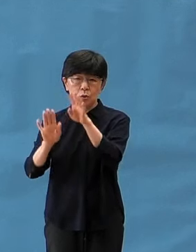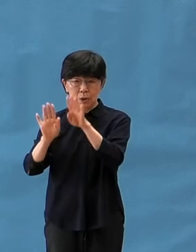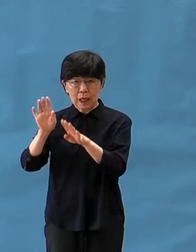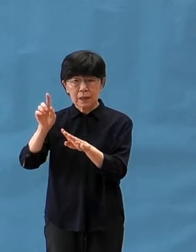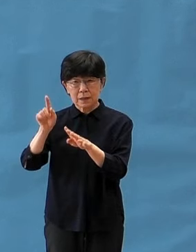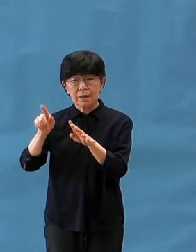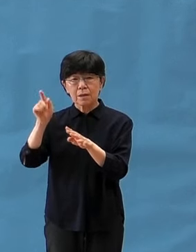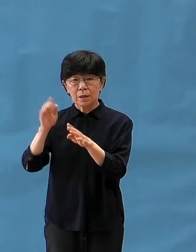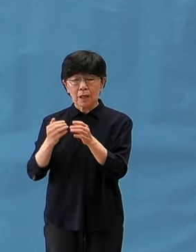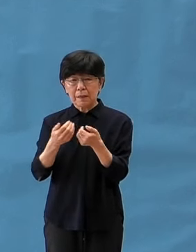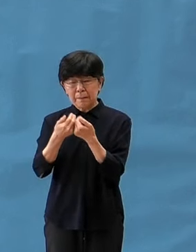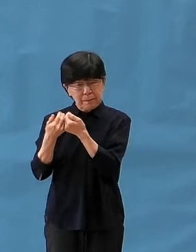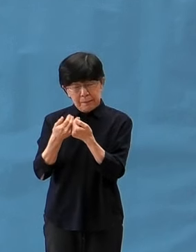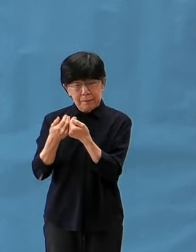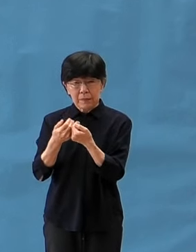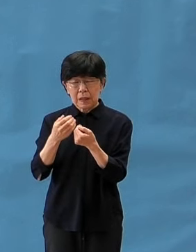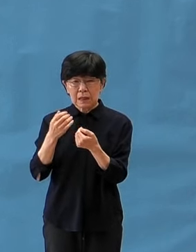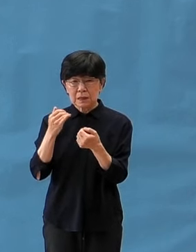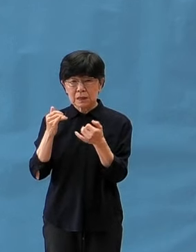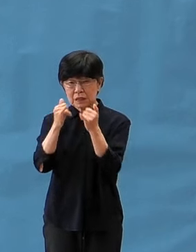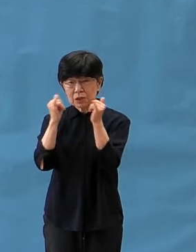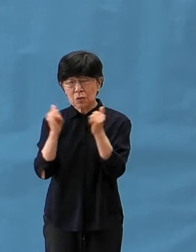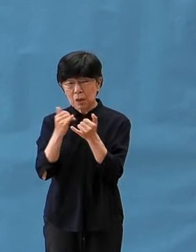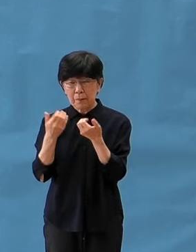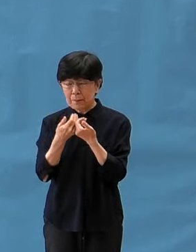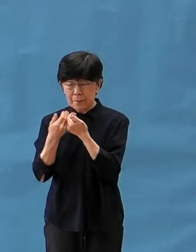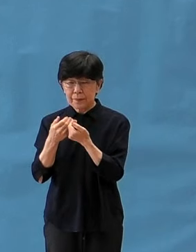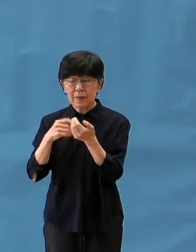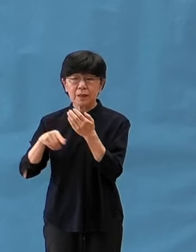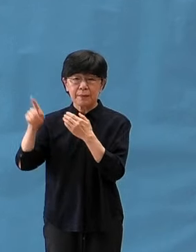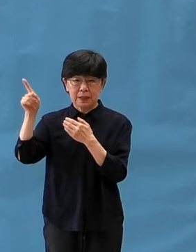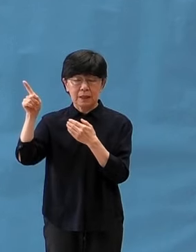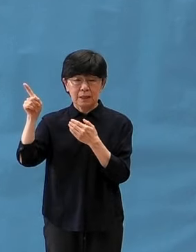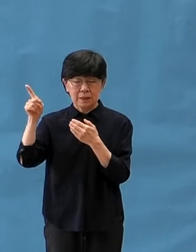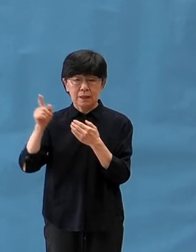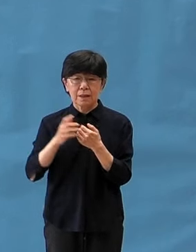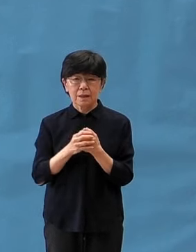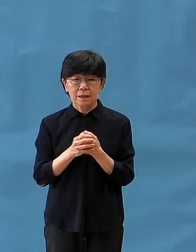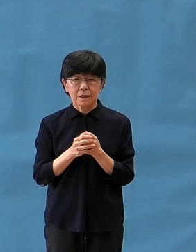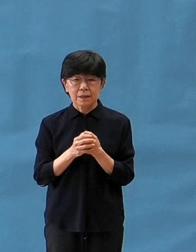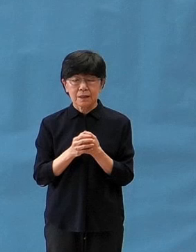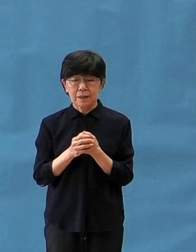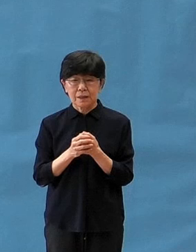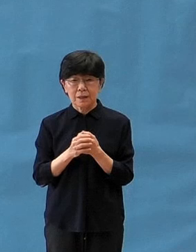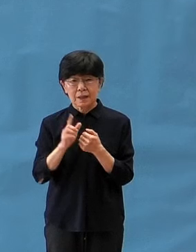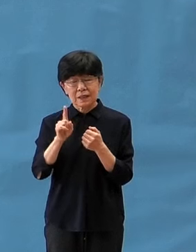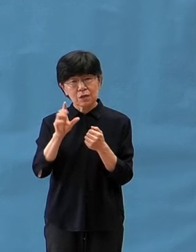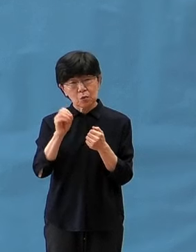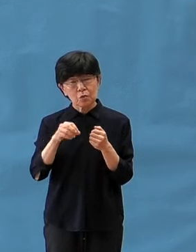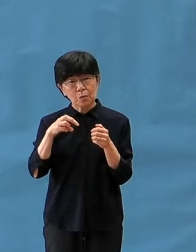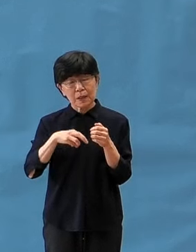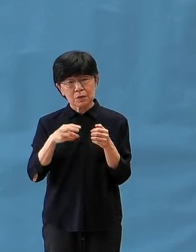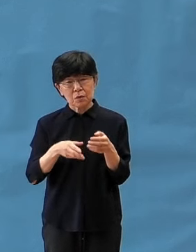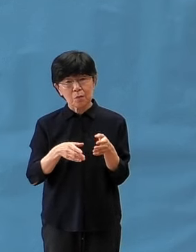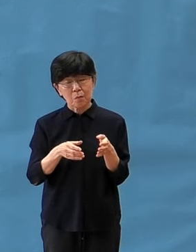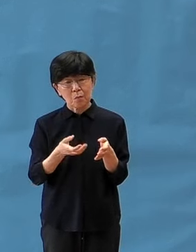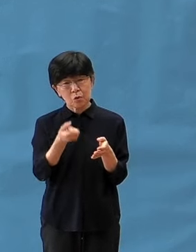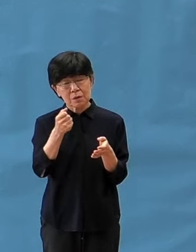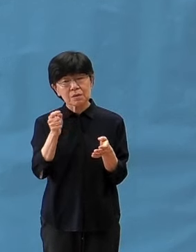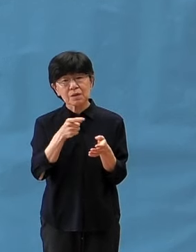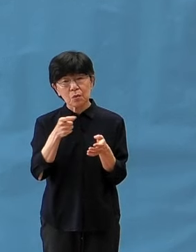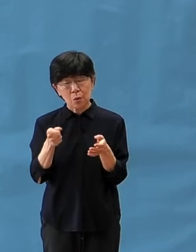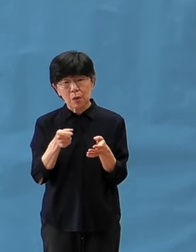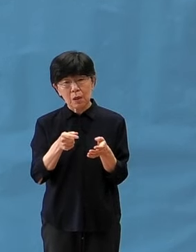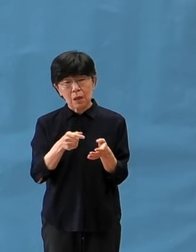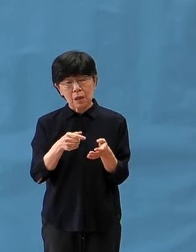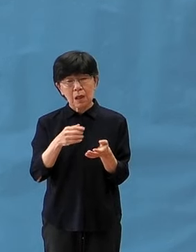の象徴ですよ。その1億円、マンション持ってる人はいいかもしれないけど、1億円でも平気で買える